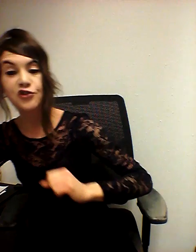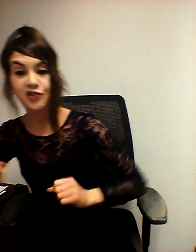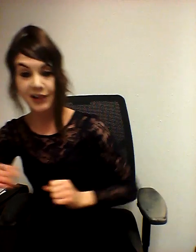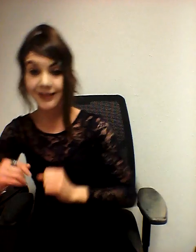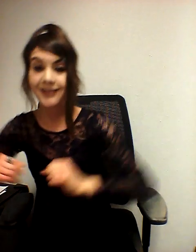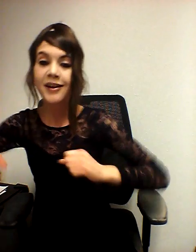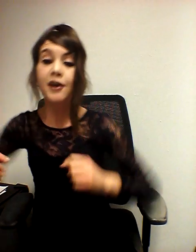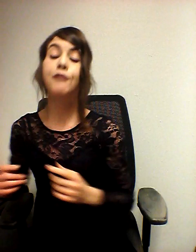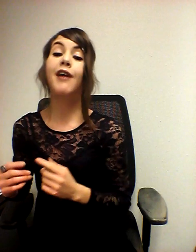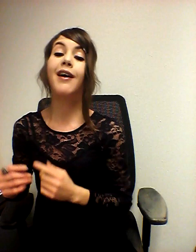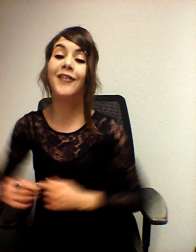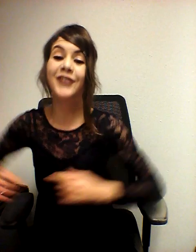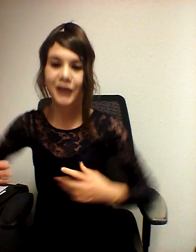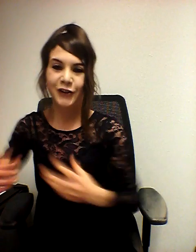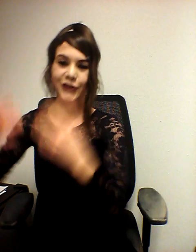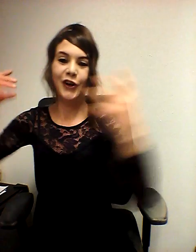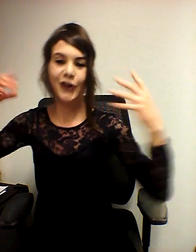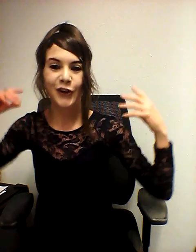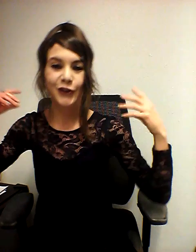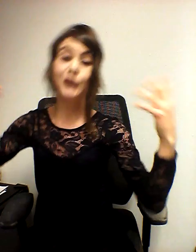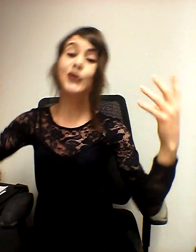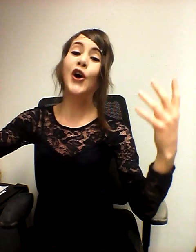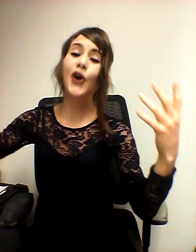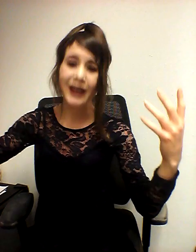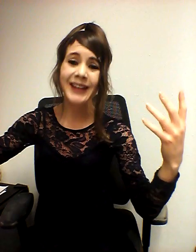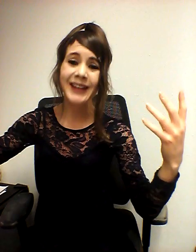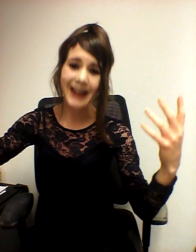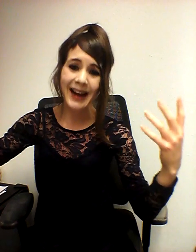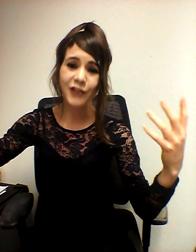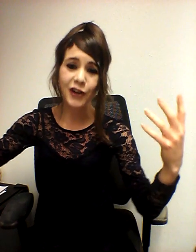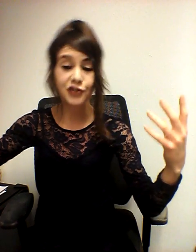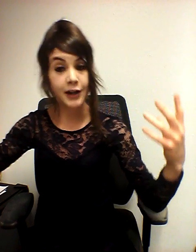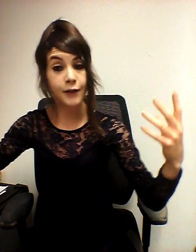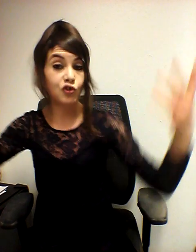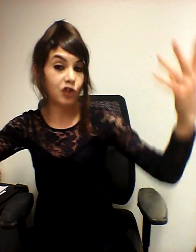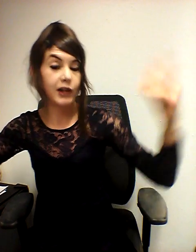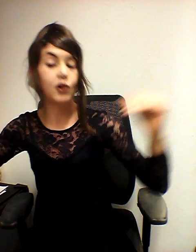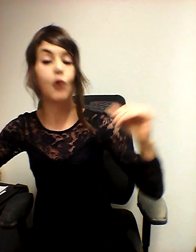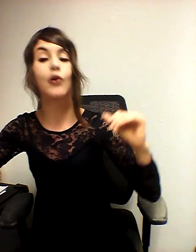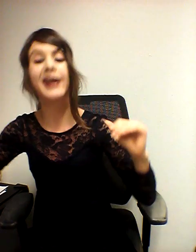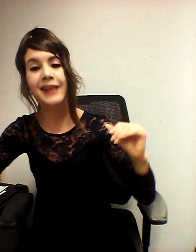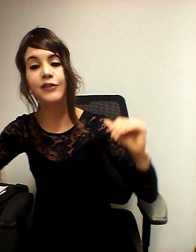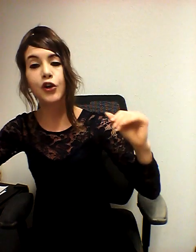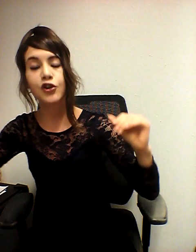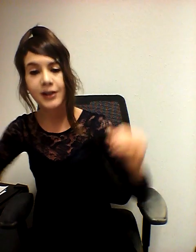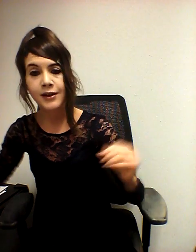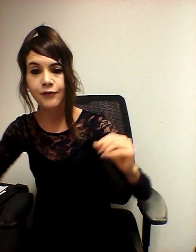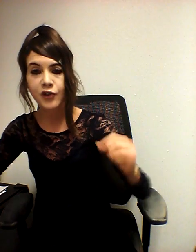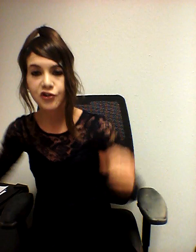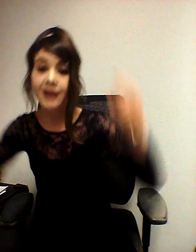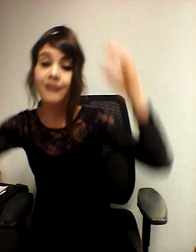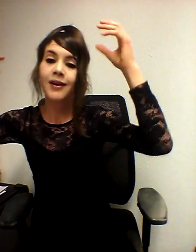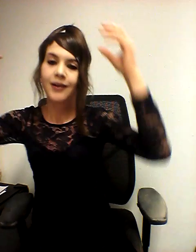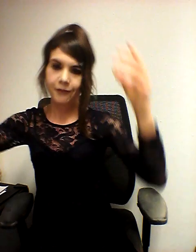splitsing van je koolhydraat reserves glycogeen reserves en